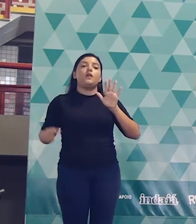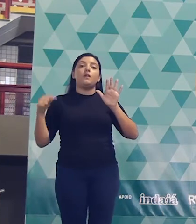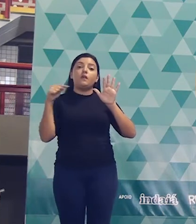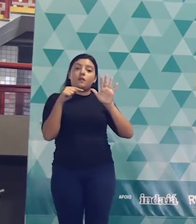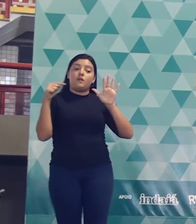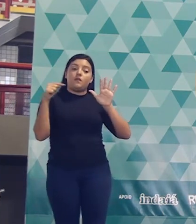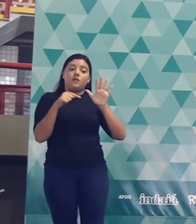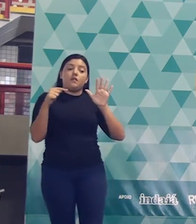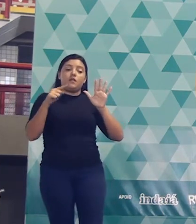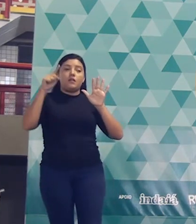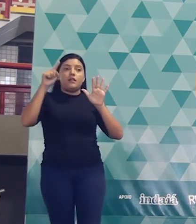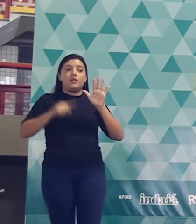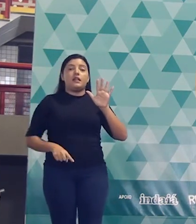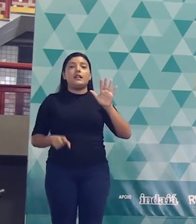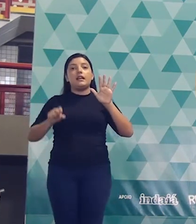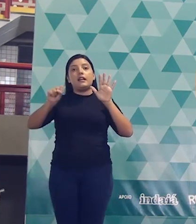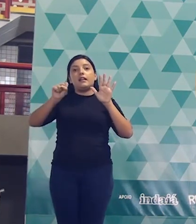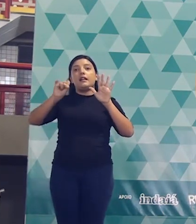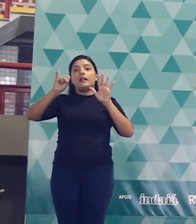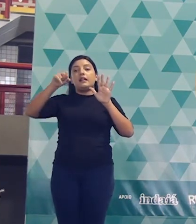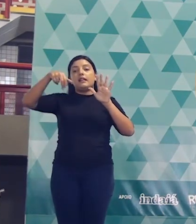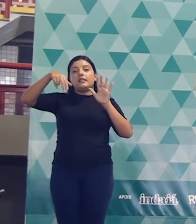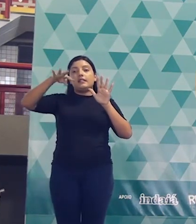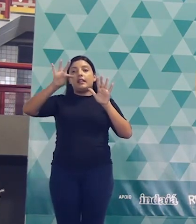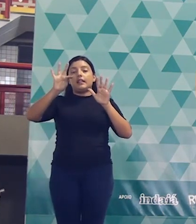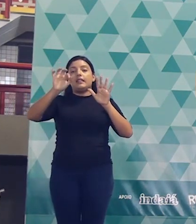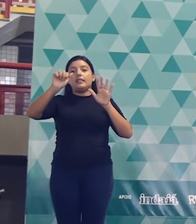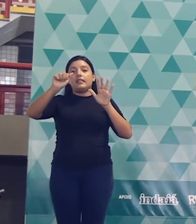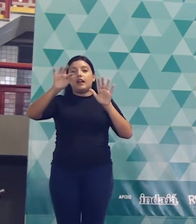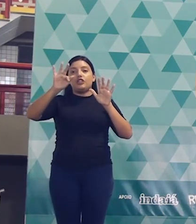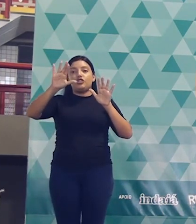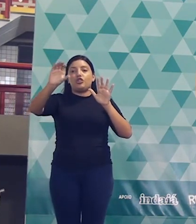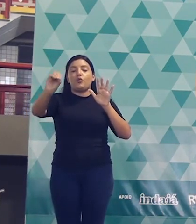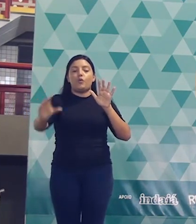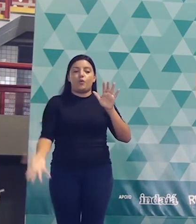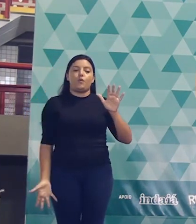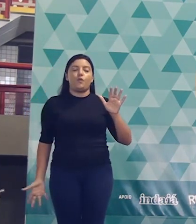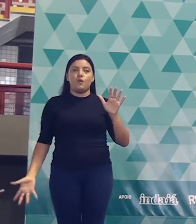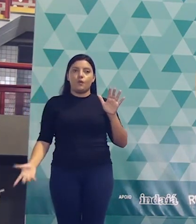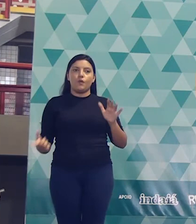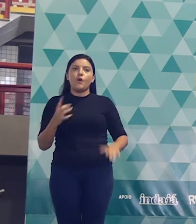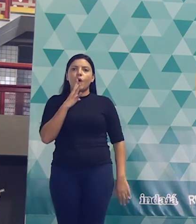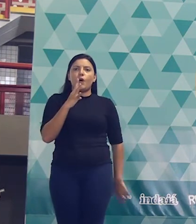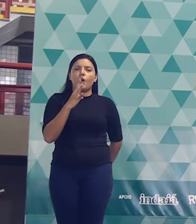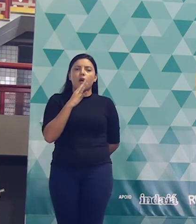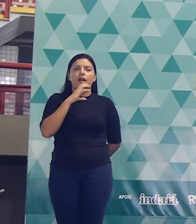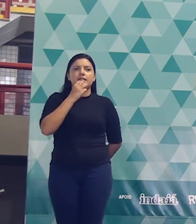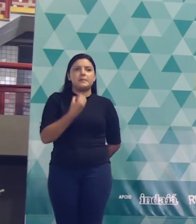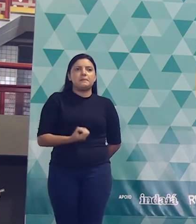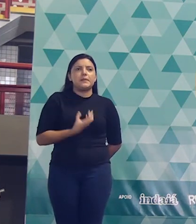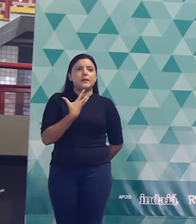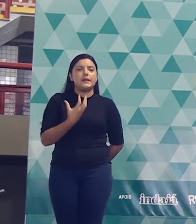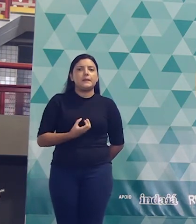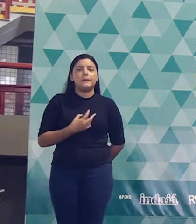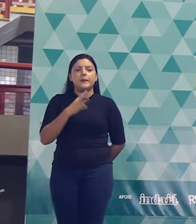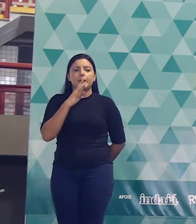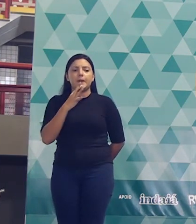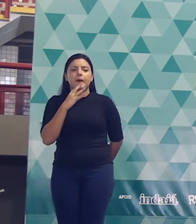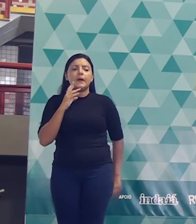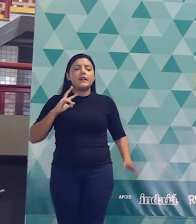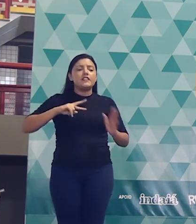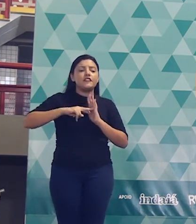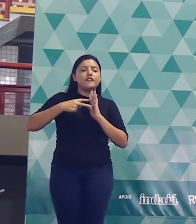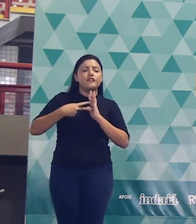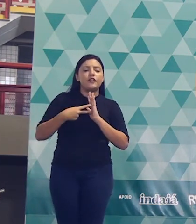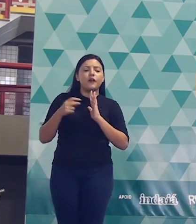é o aspecto sintático. Ok? Conhece esse poema? Conhece? Quadrilha? O que é uma